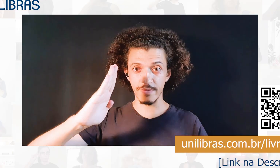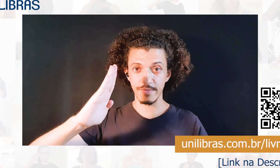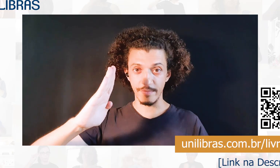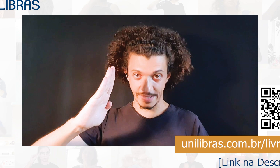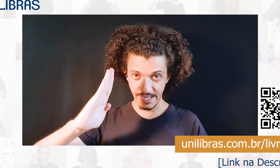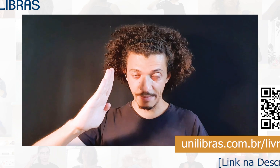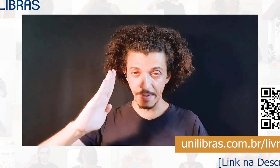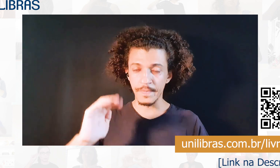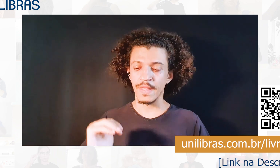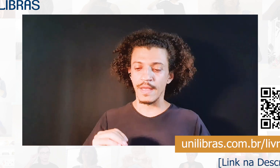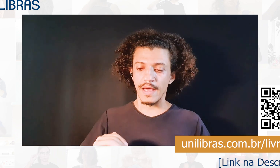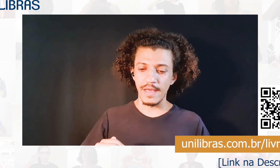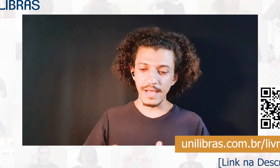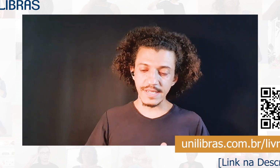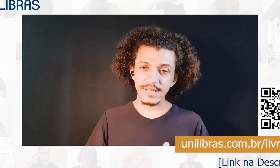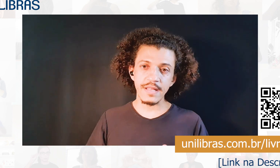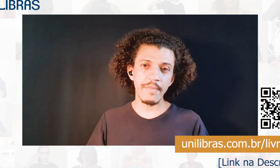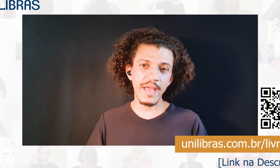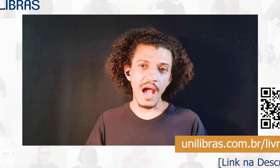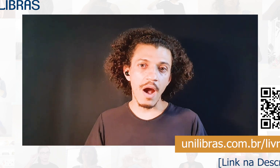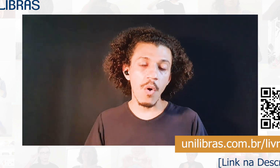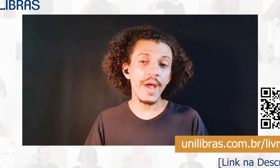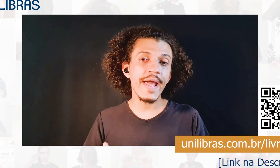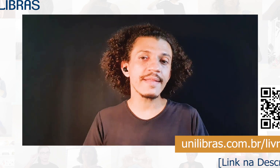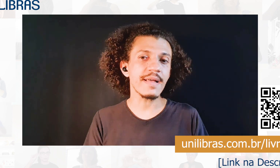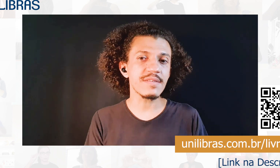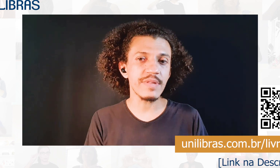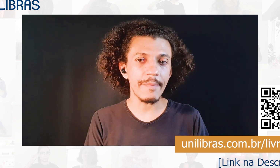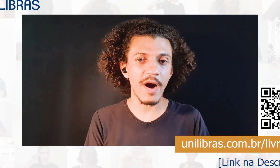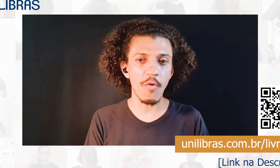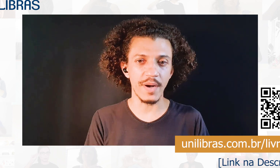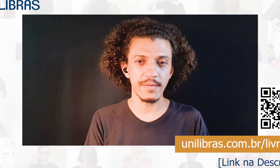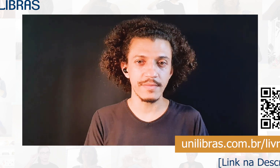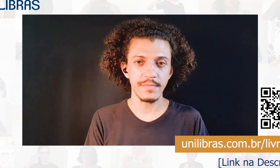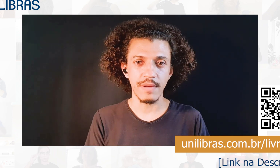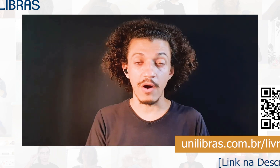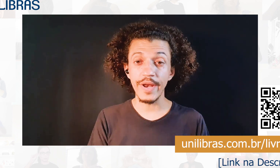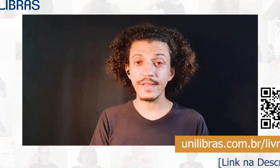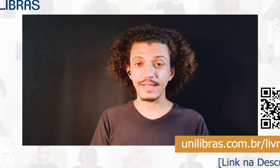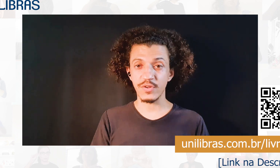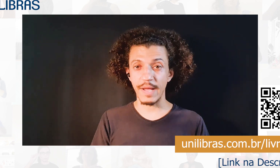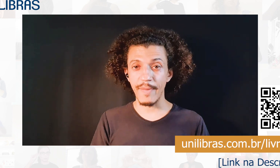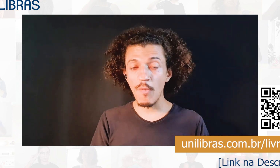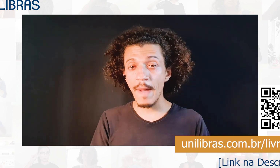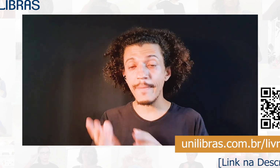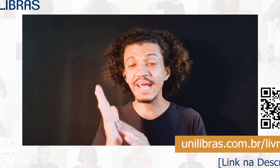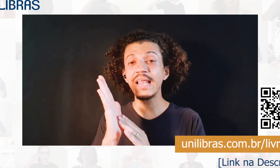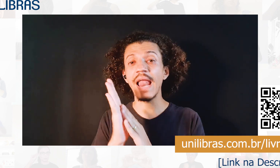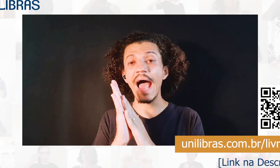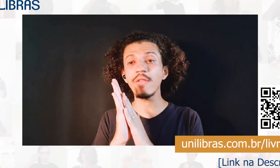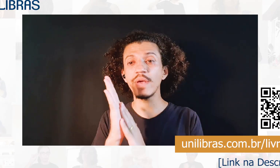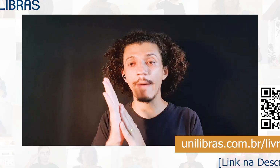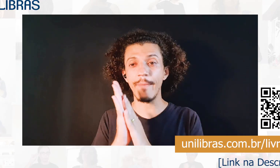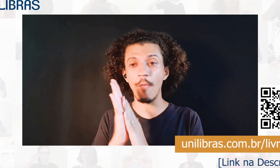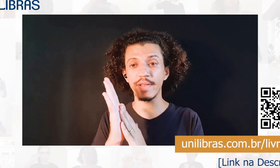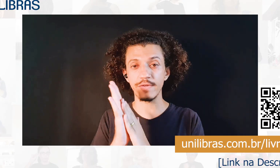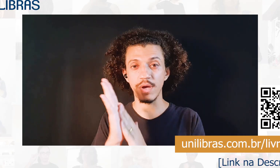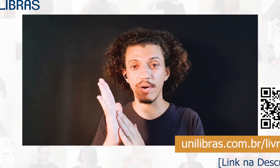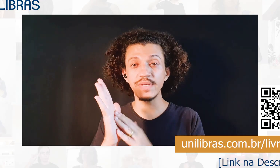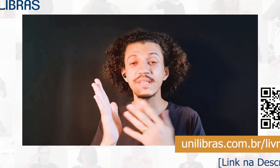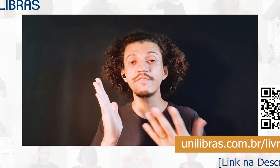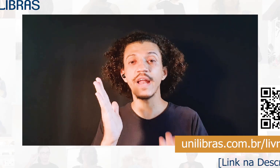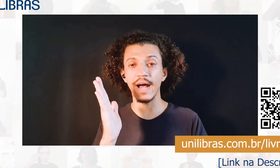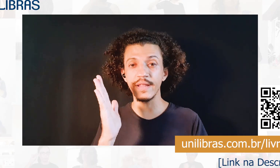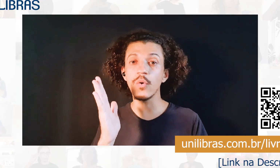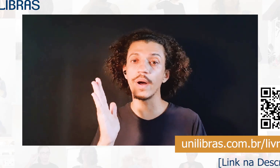de mão. Percebe? E existem também a orientação da palma. A orientação da palma é para que lado que a palma da